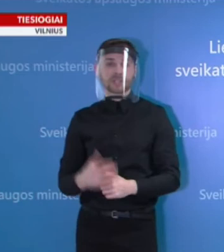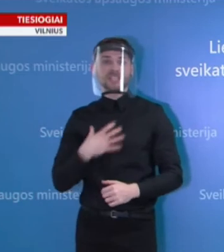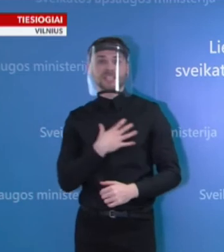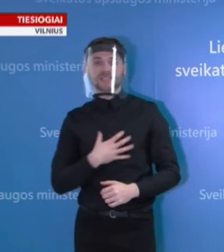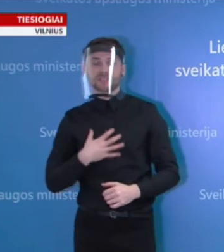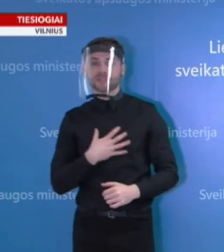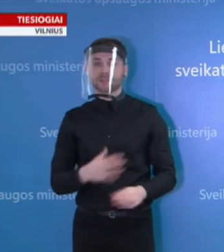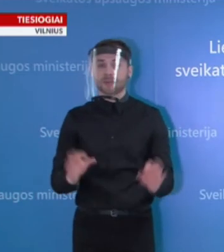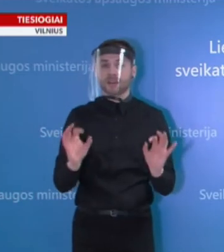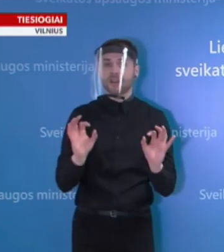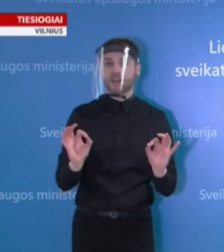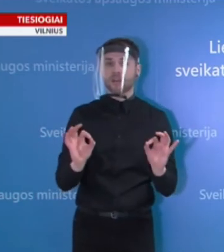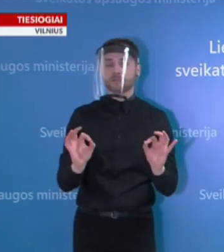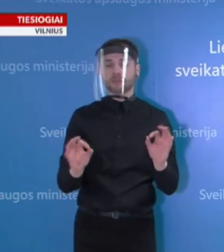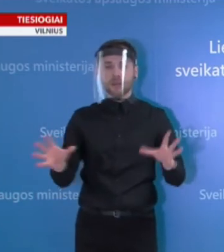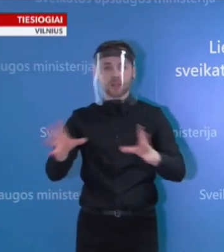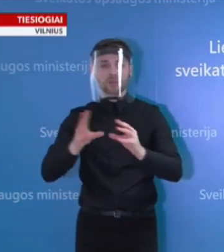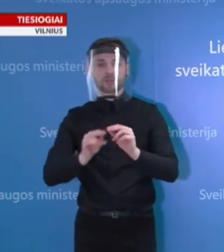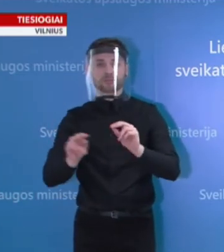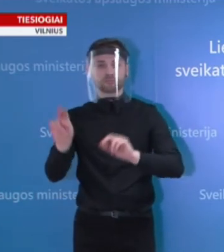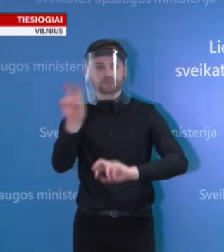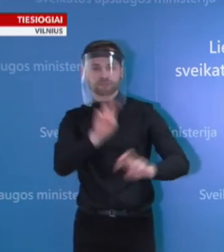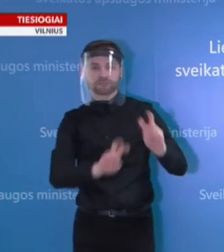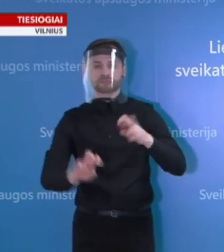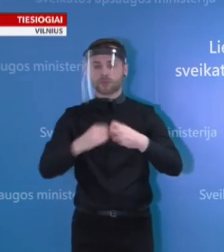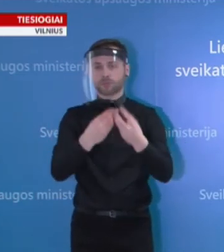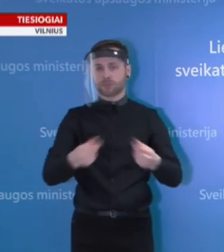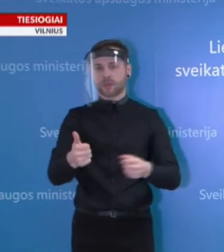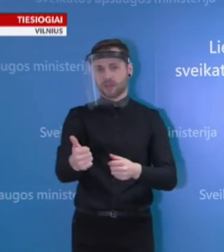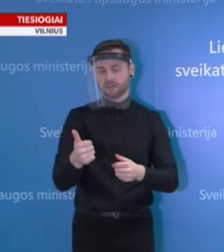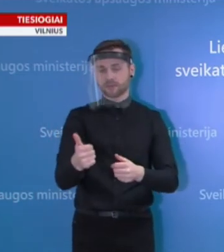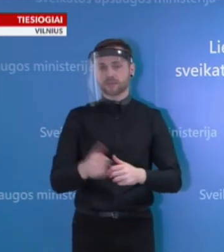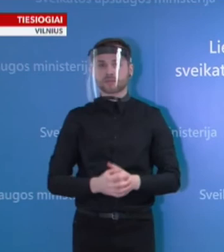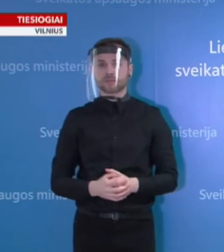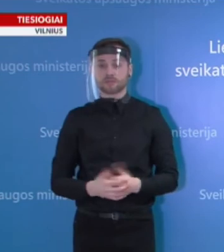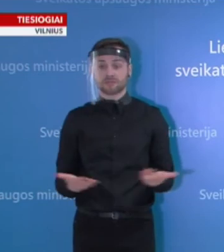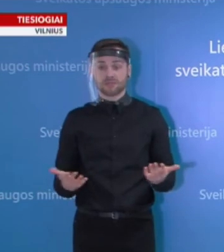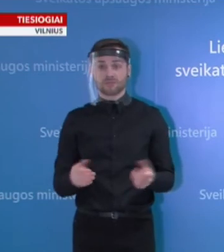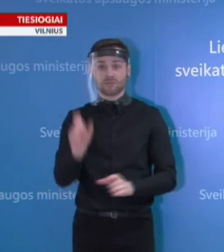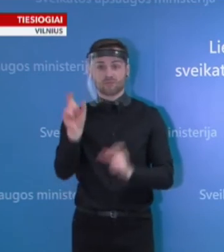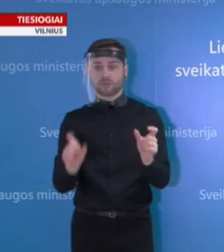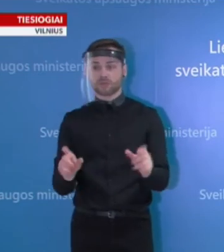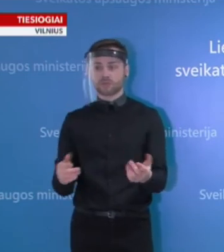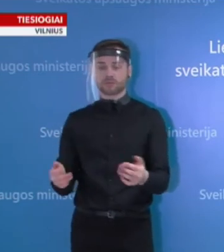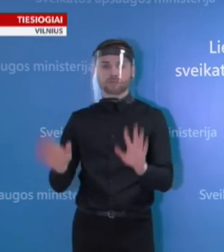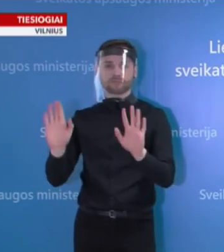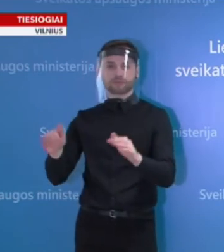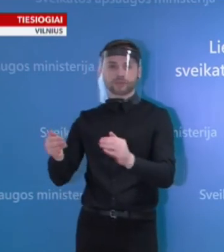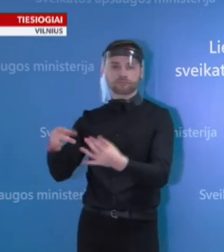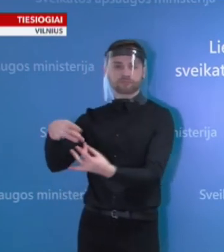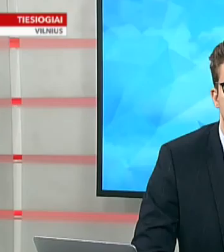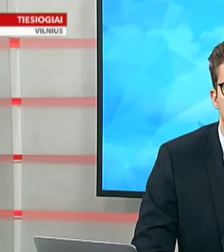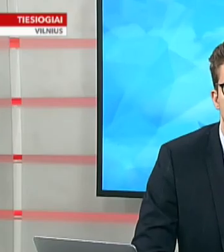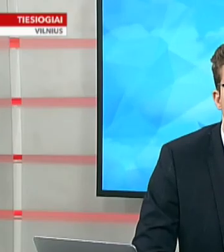mobilizuotis ir ieškoti sprendimų, kaip pasirūpinti šitais gyventojais taip, kad jie neliktų apleisti ir neliktų be